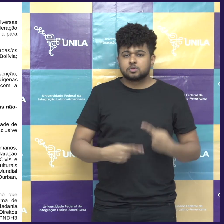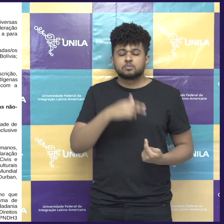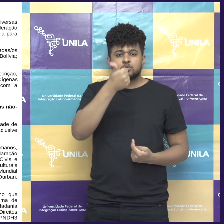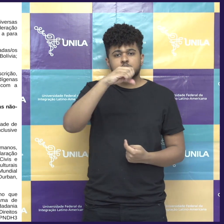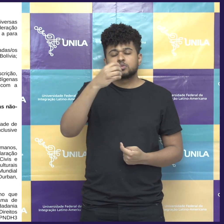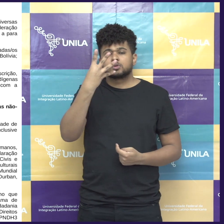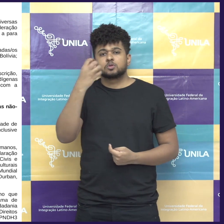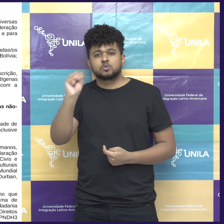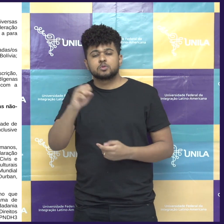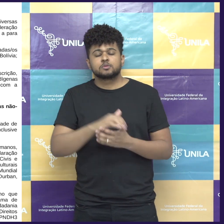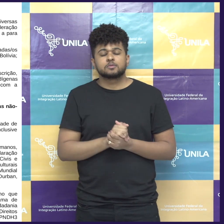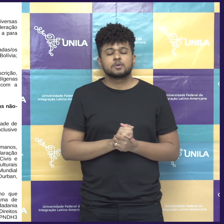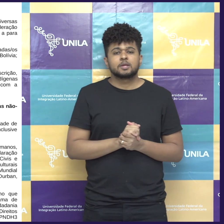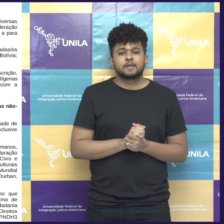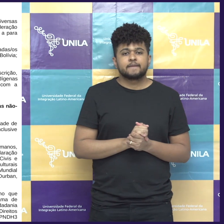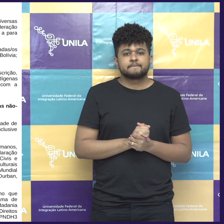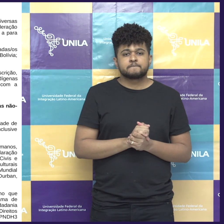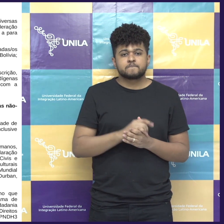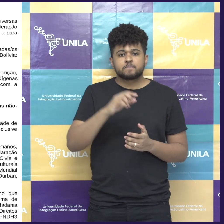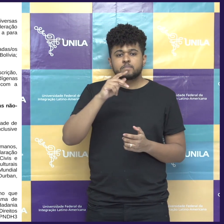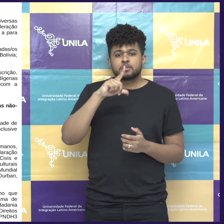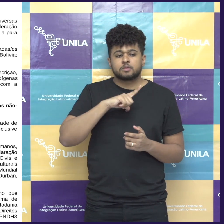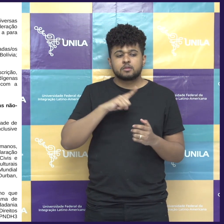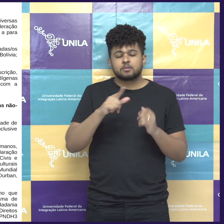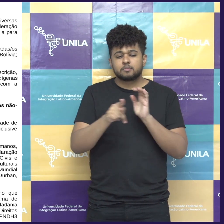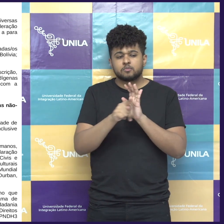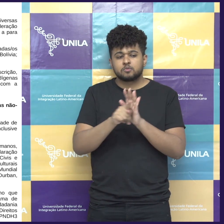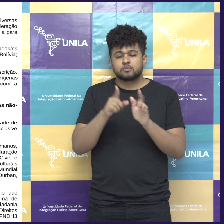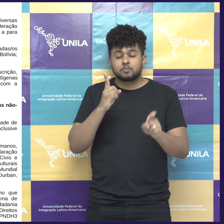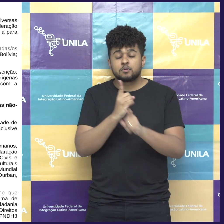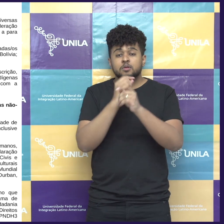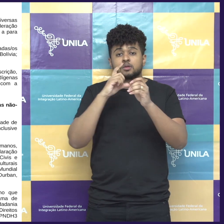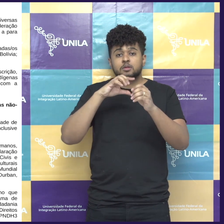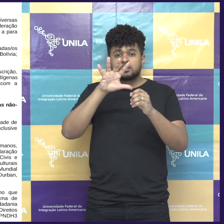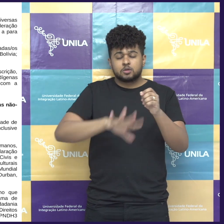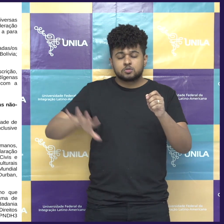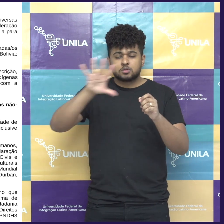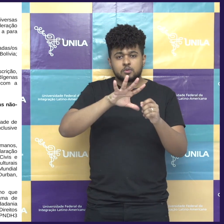1948, o Pacto Internacional de Direitos Civis e Políticos,